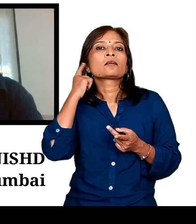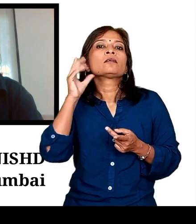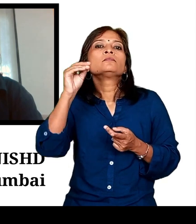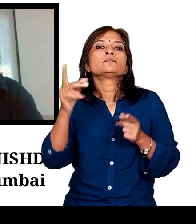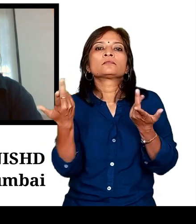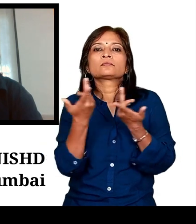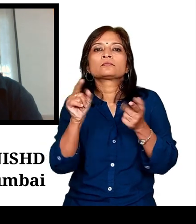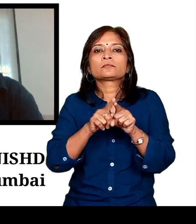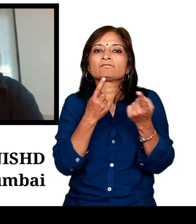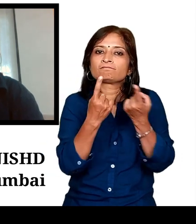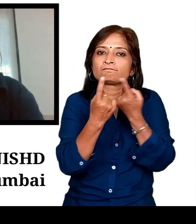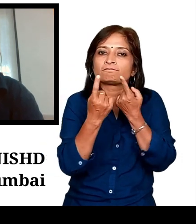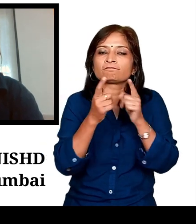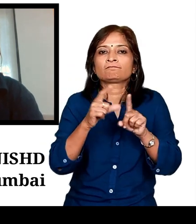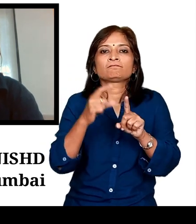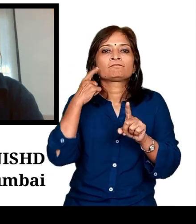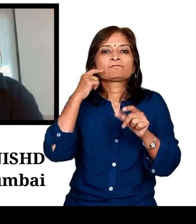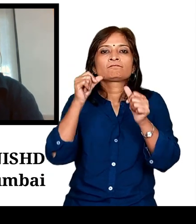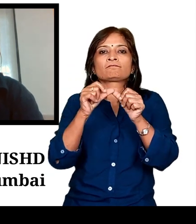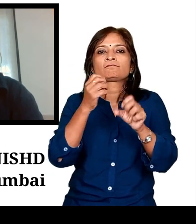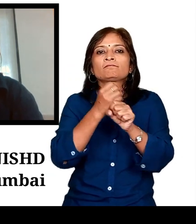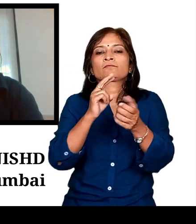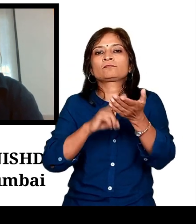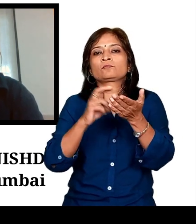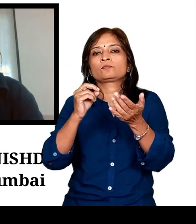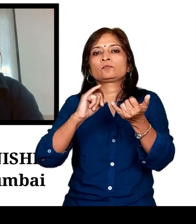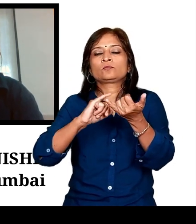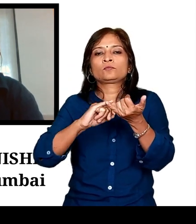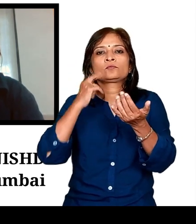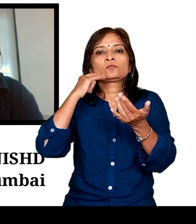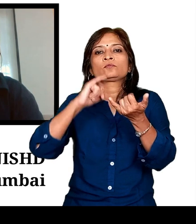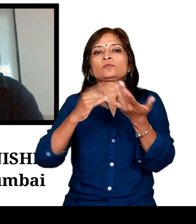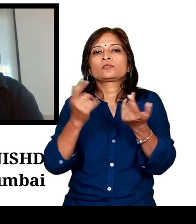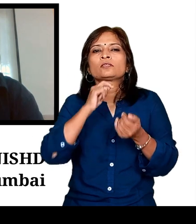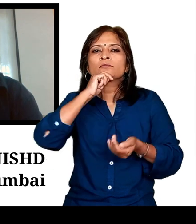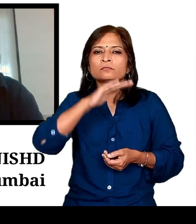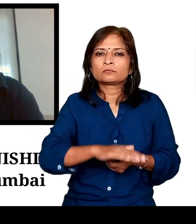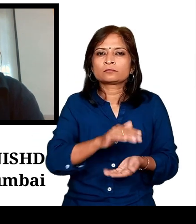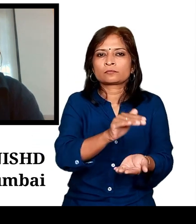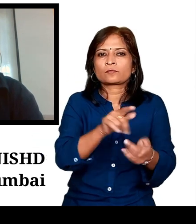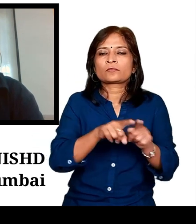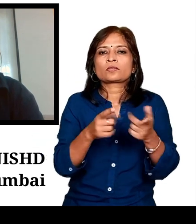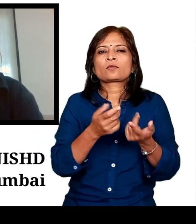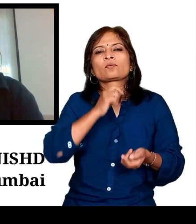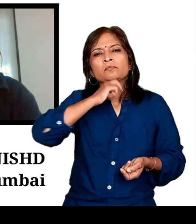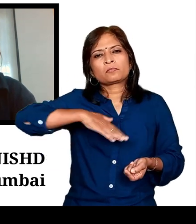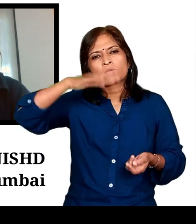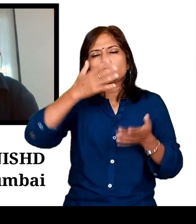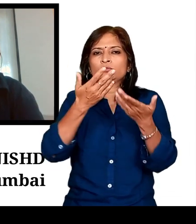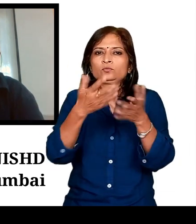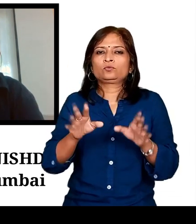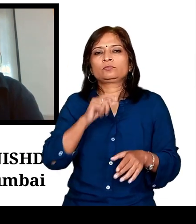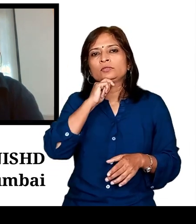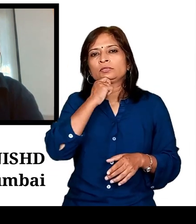सर्विस, मतलब जिसे ऑडियोमेट्री बोलते हैं. ऑडियोमेट्री जो बच्चे को, छोटे बच्चे हो या बुजुर्ग हो, जो आते